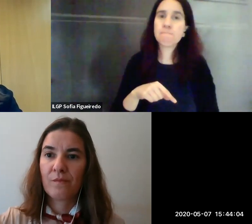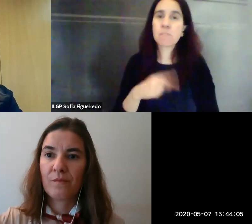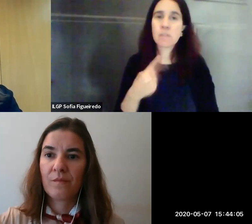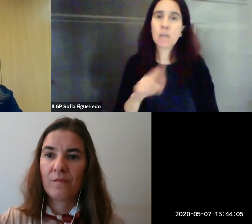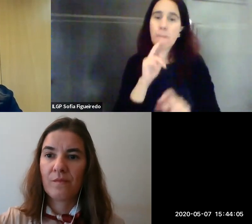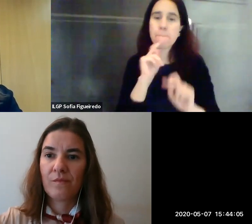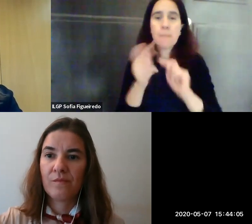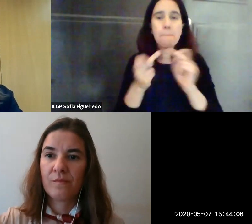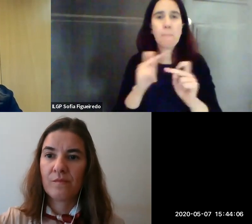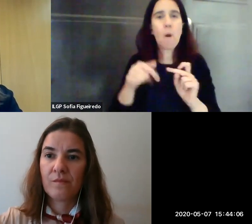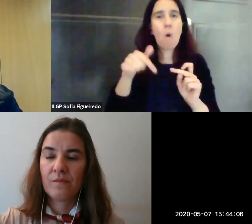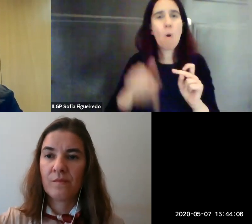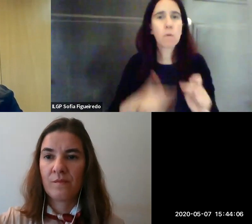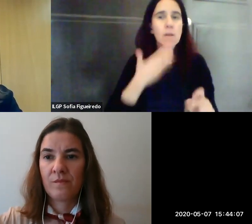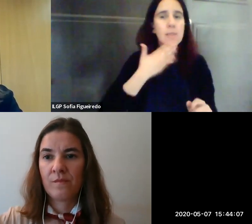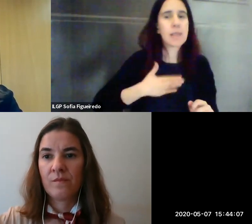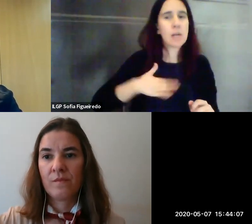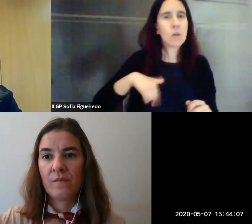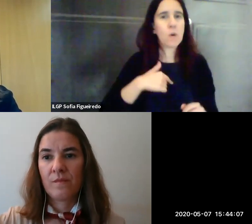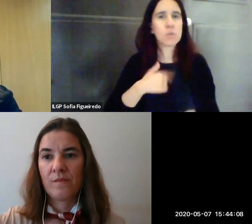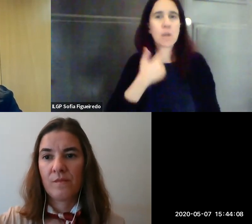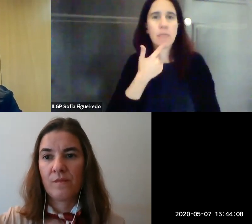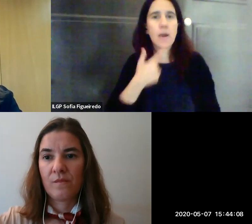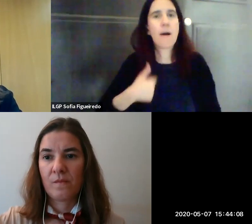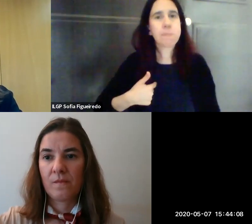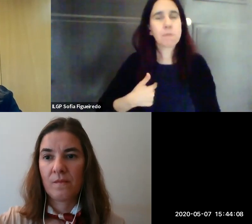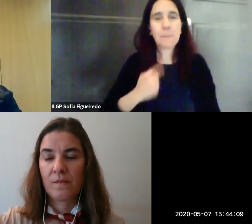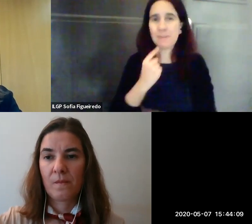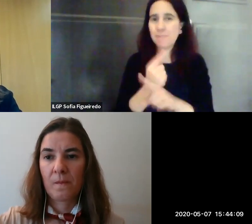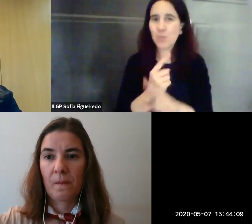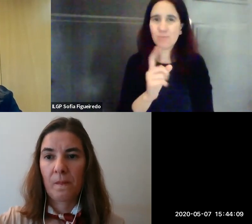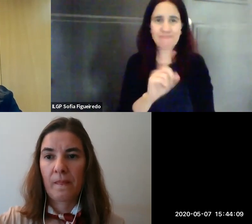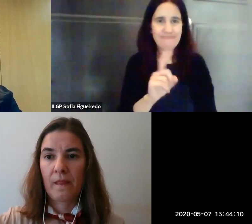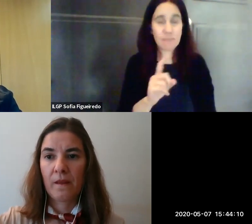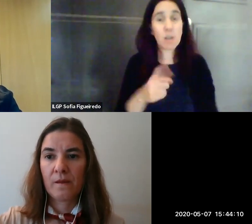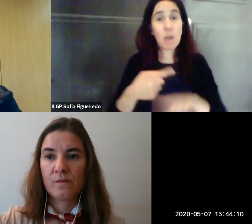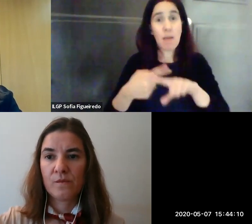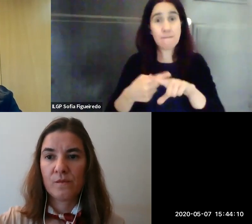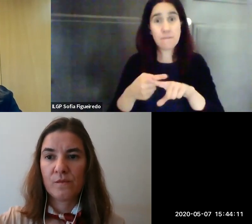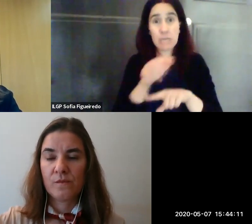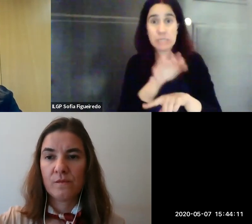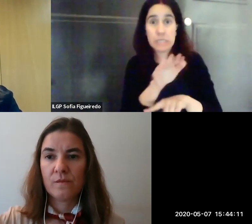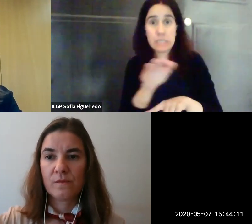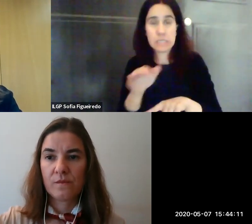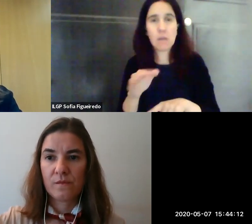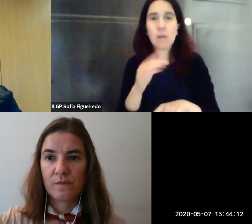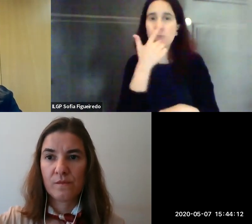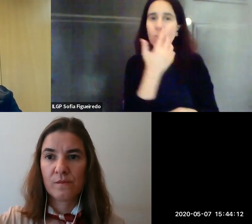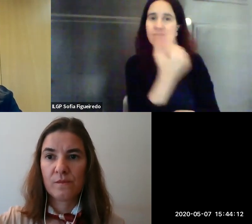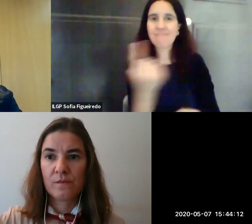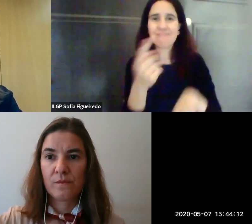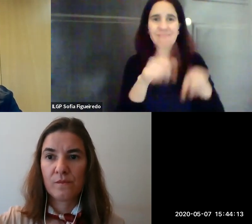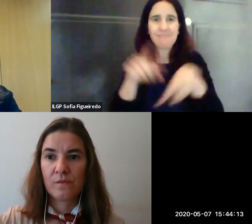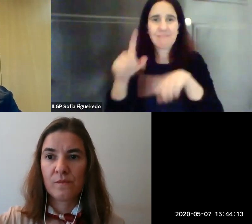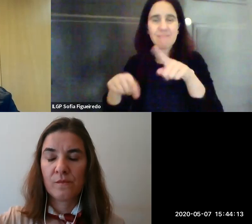feedback imediato que nos possa permitir reagir, mas não é a mesma coisa. Portanto, o motivar difere muito de pessoa para pessoa e